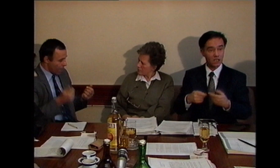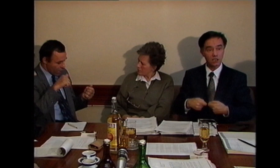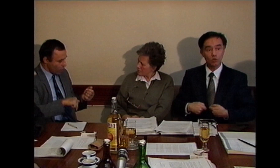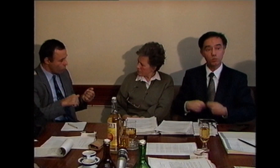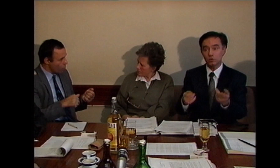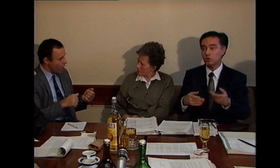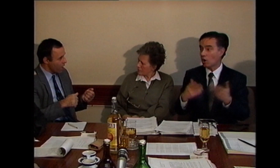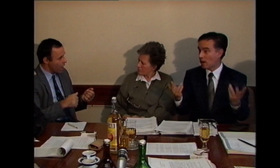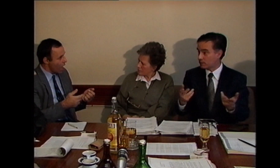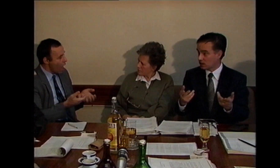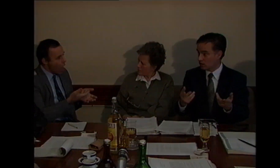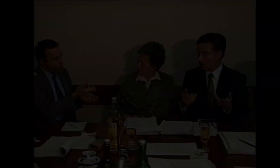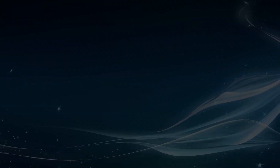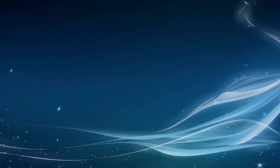strane uputio apel